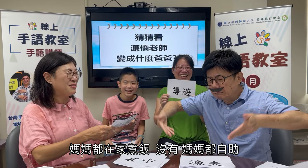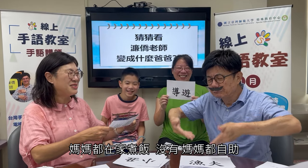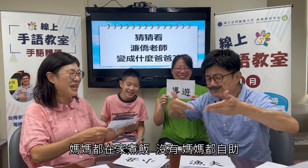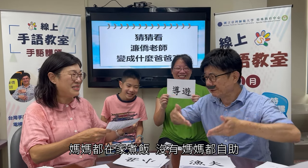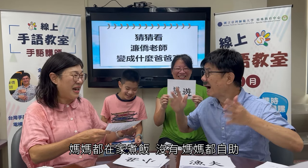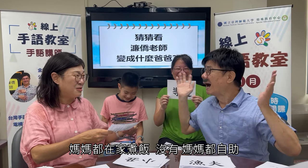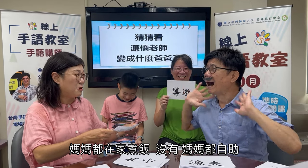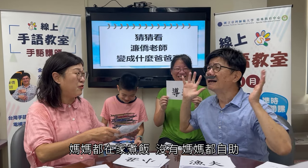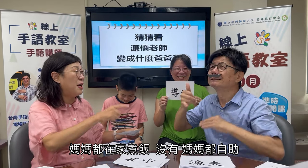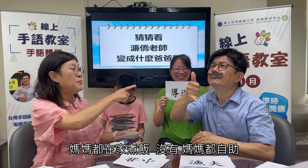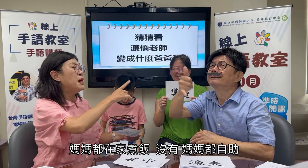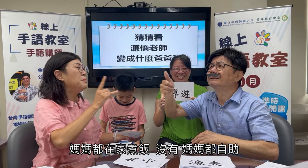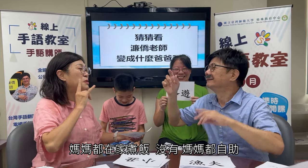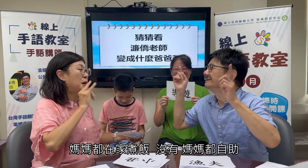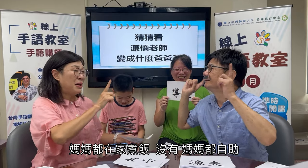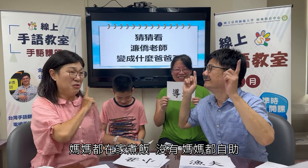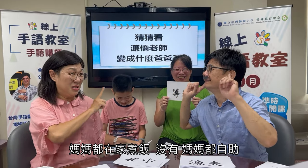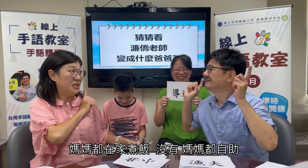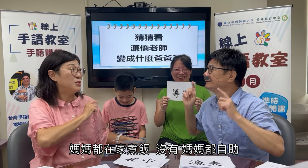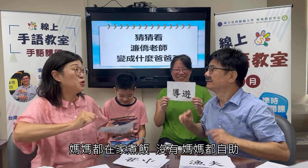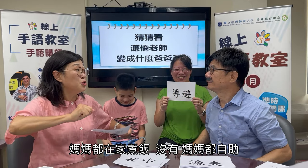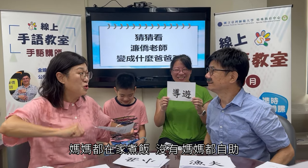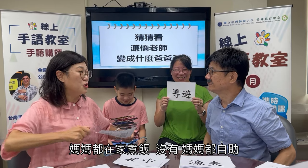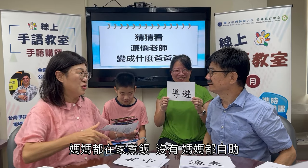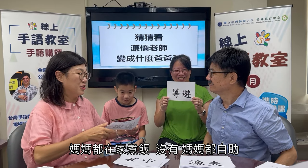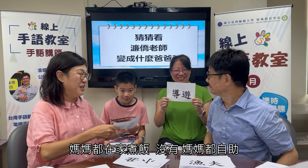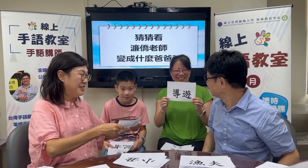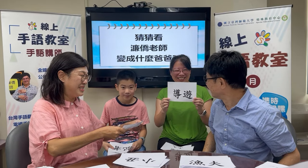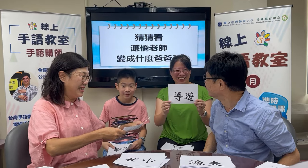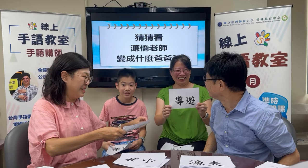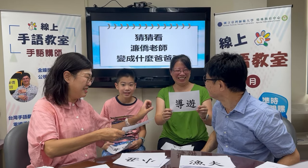在家煮饭，没有妈妈都自助，都自助。好